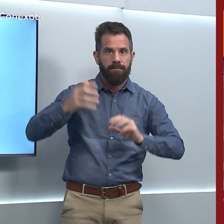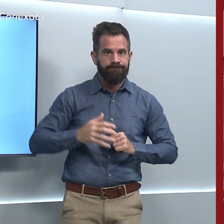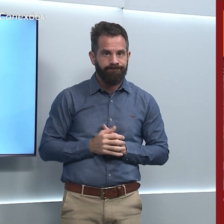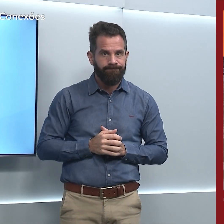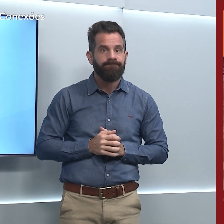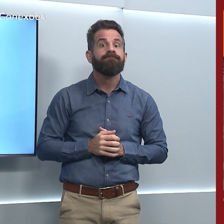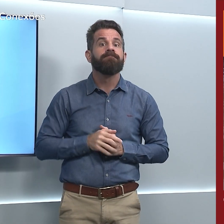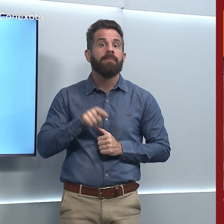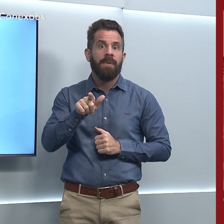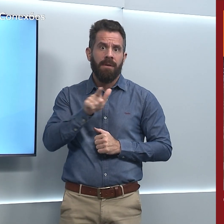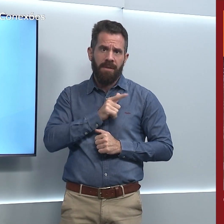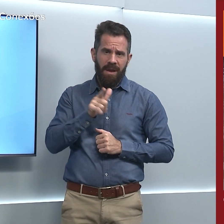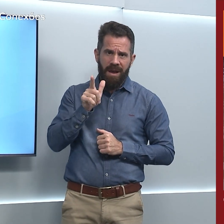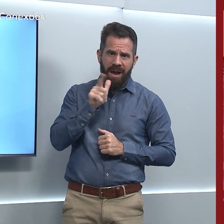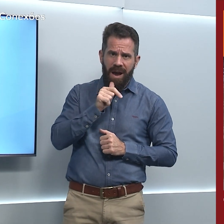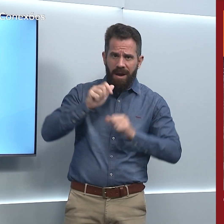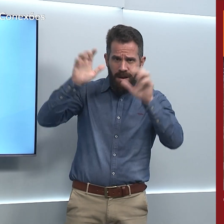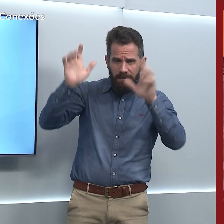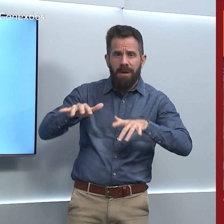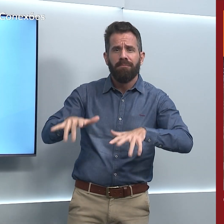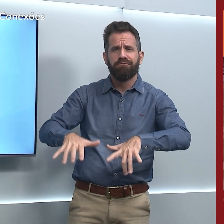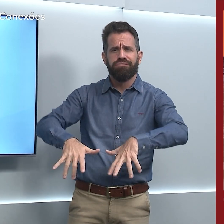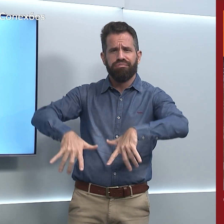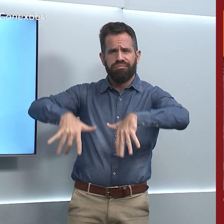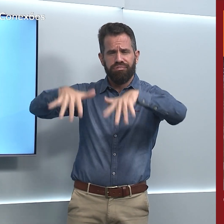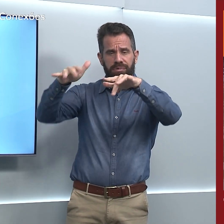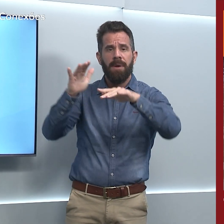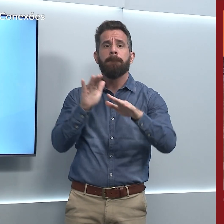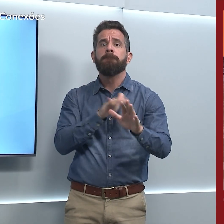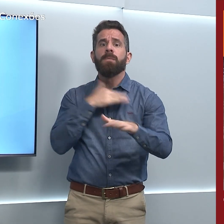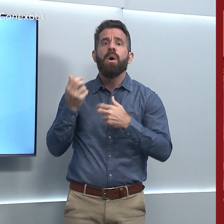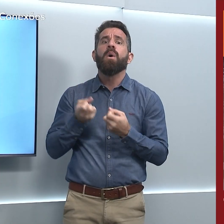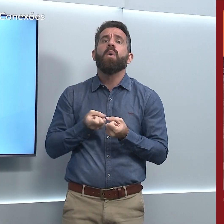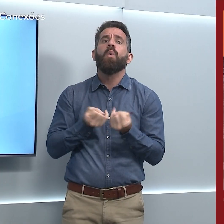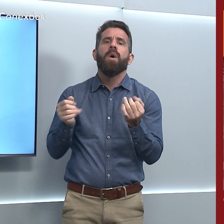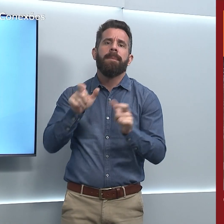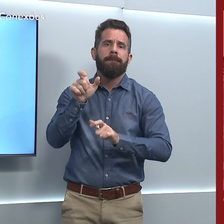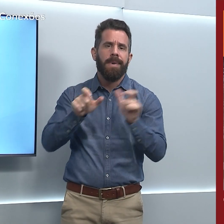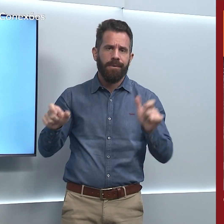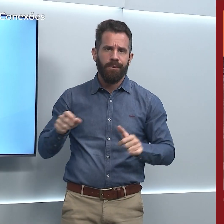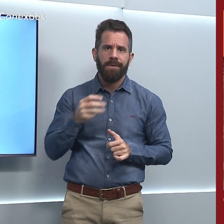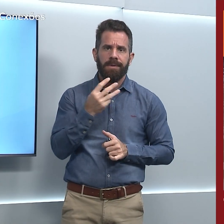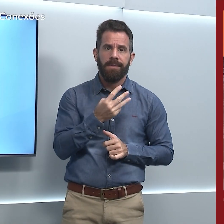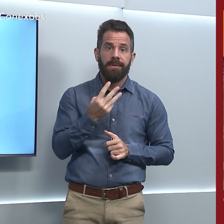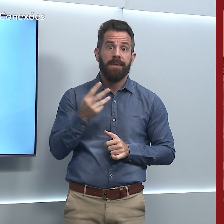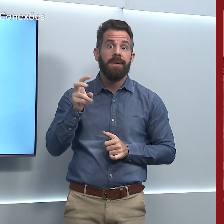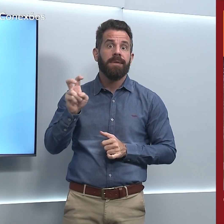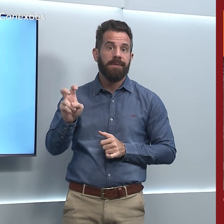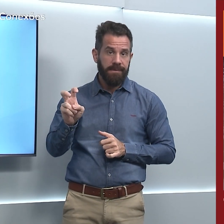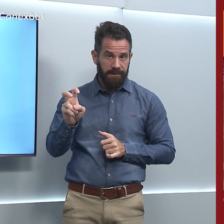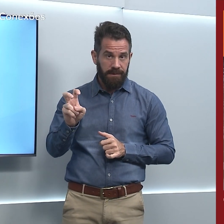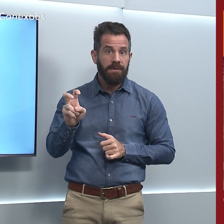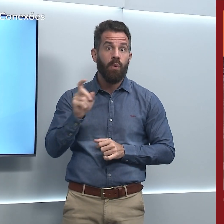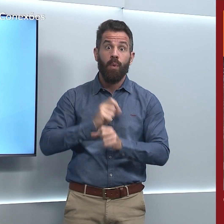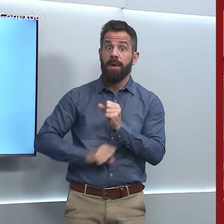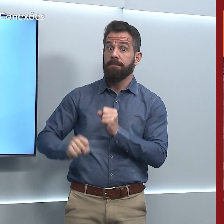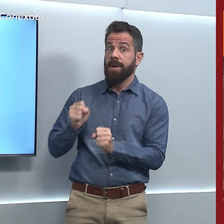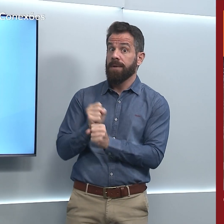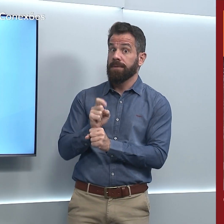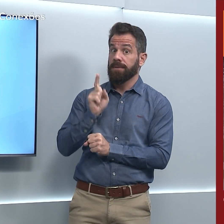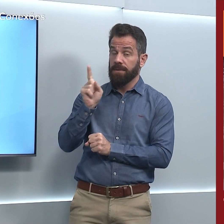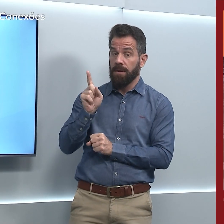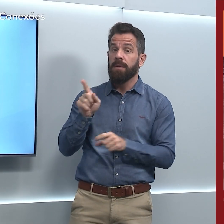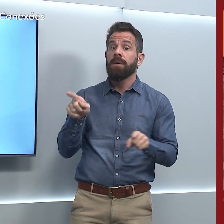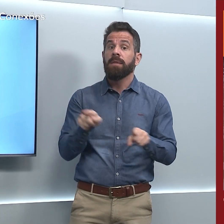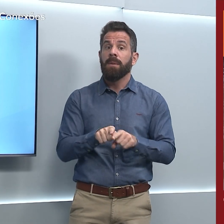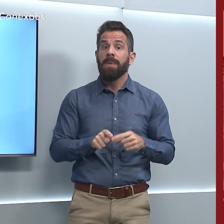menos 335 pessoas na Europa, somente no ano passado, e afetaram mais de